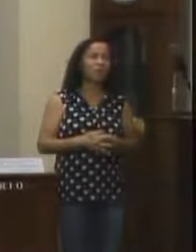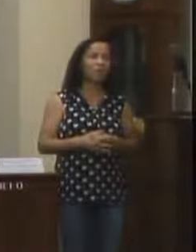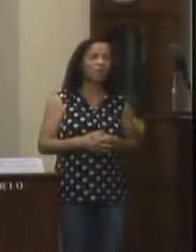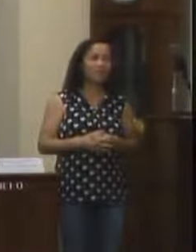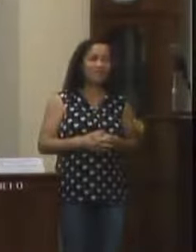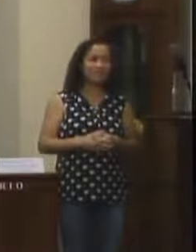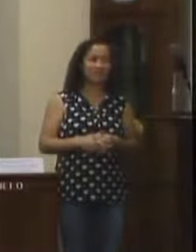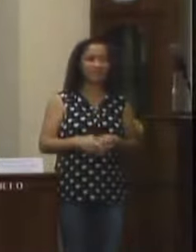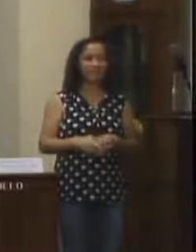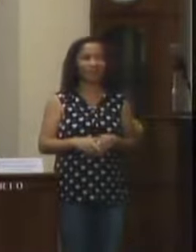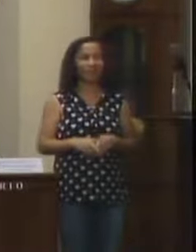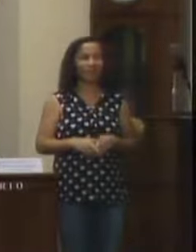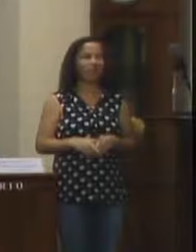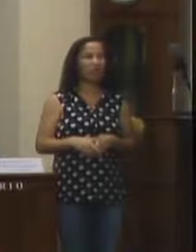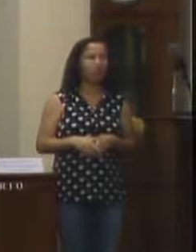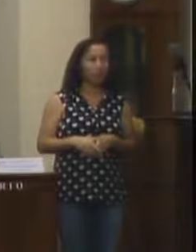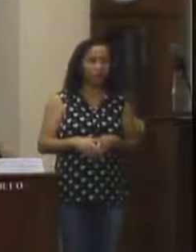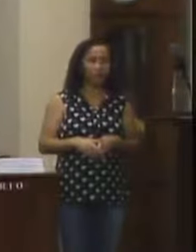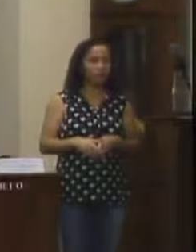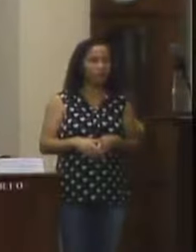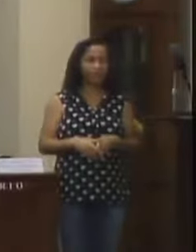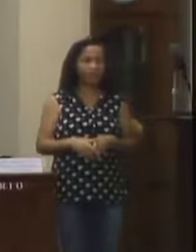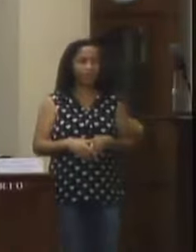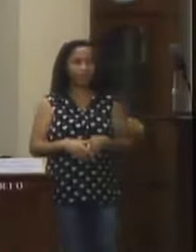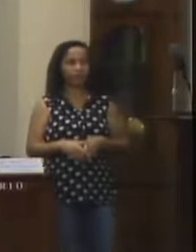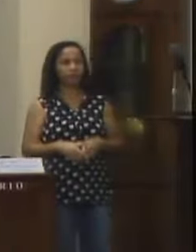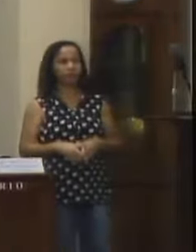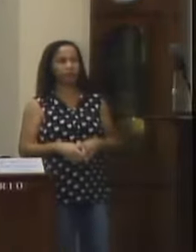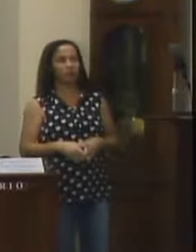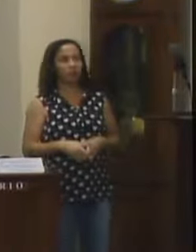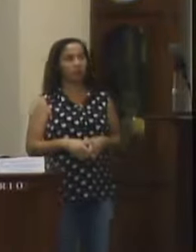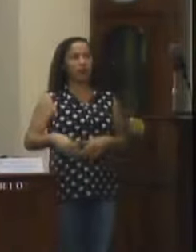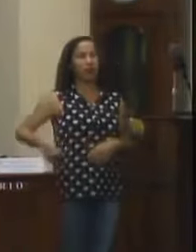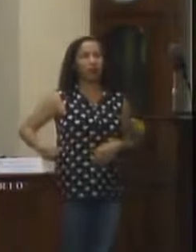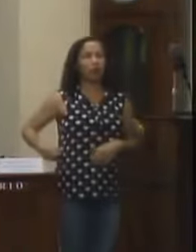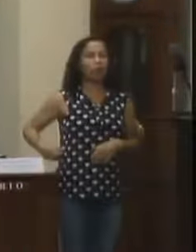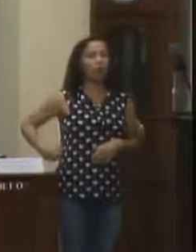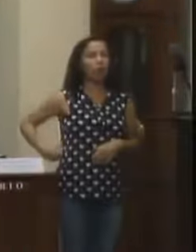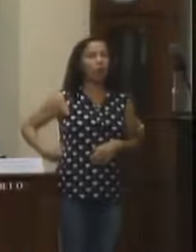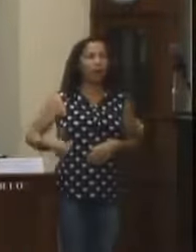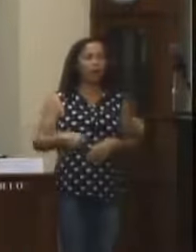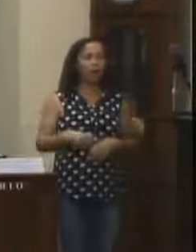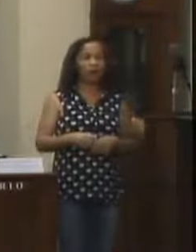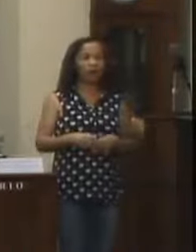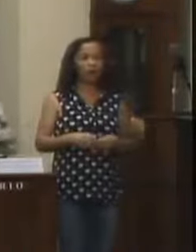Estrada e Rodagens, e-mail da Light, grandes clientes, Light.